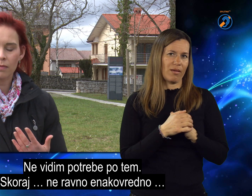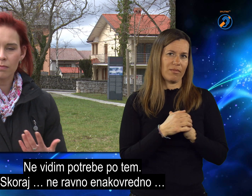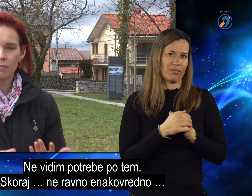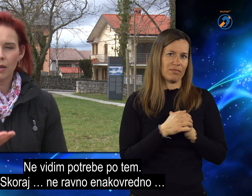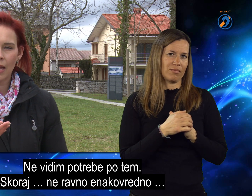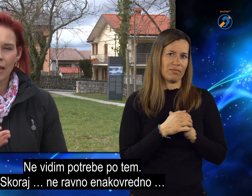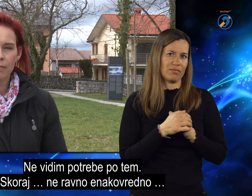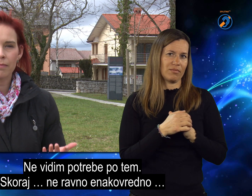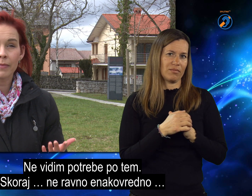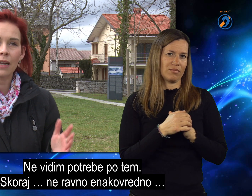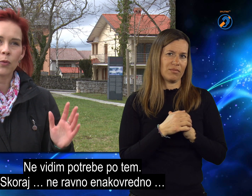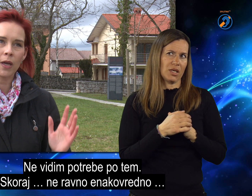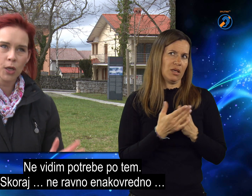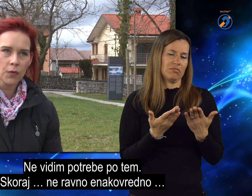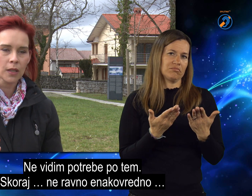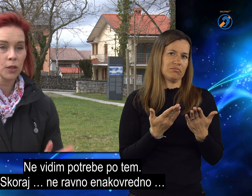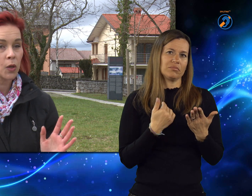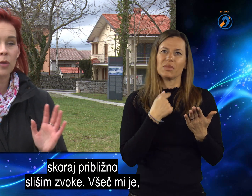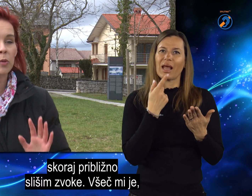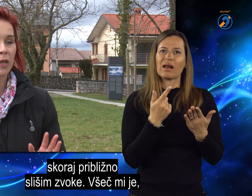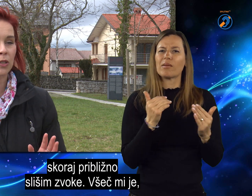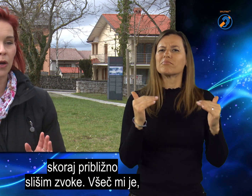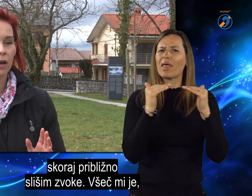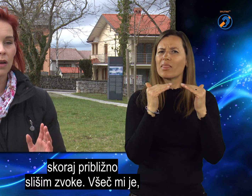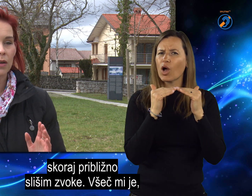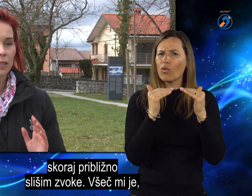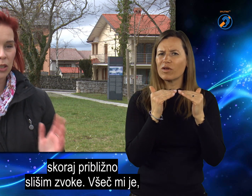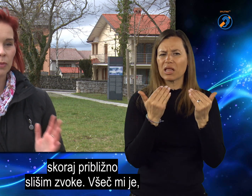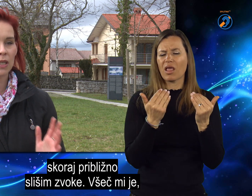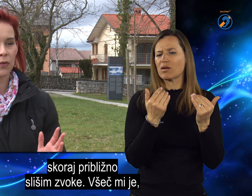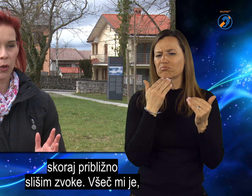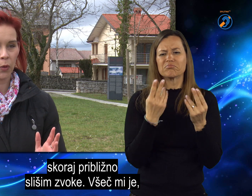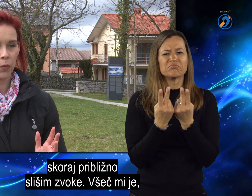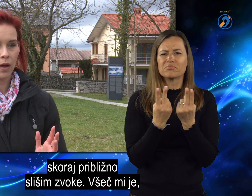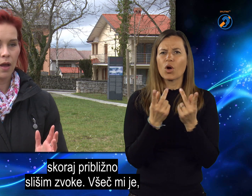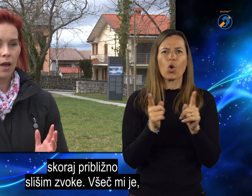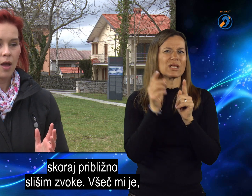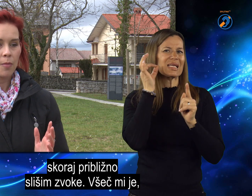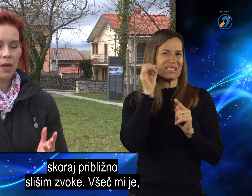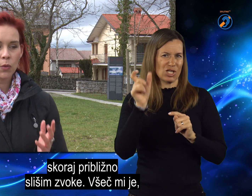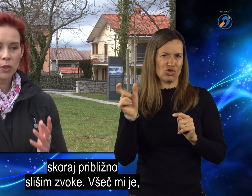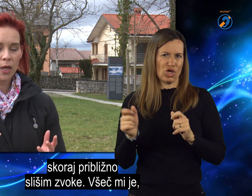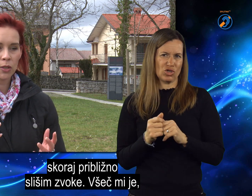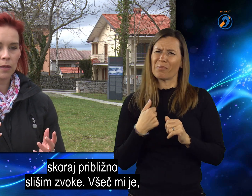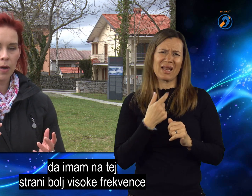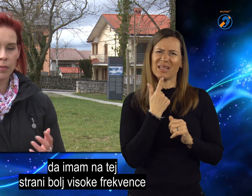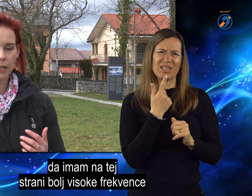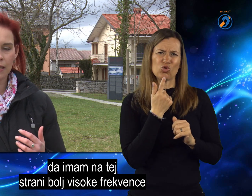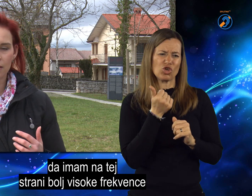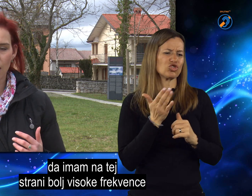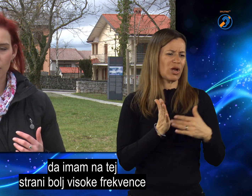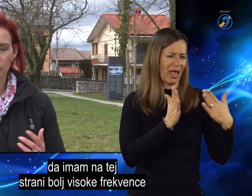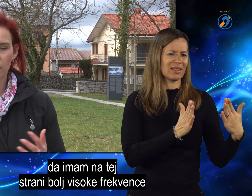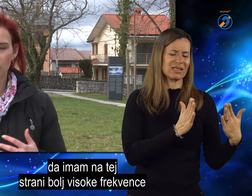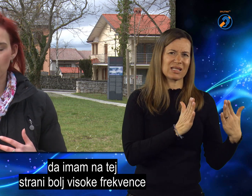skoraj ne ravno enakovredno, skoraj približno slišim teh zvokov. Meni je všeč, da imam na